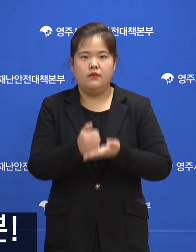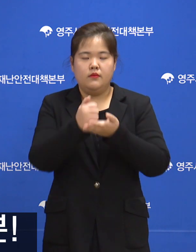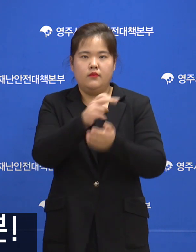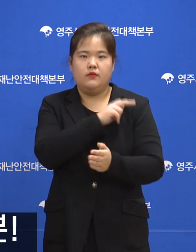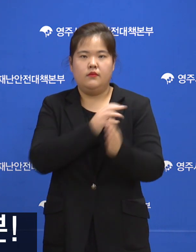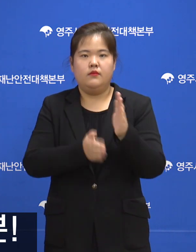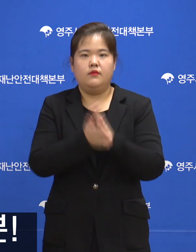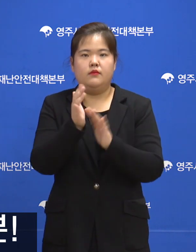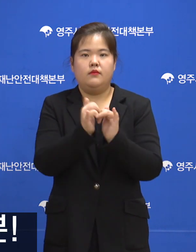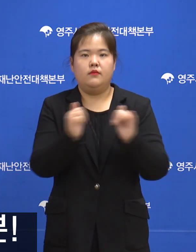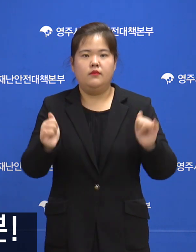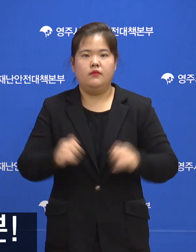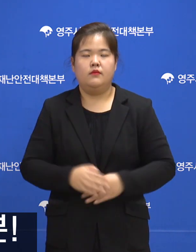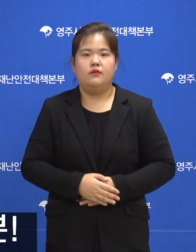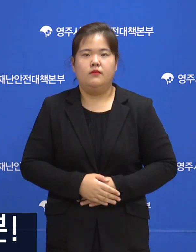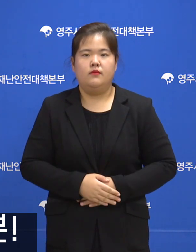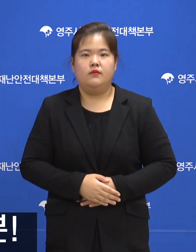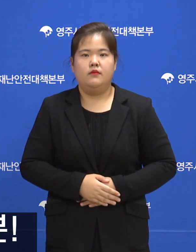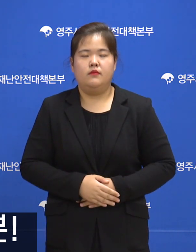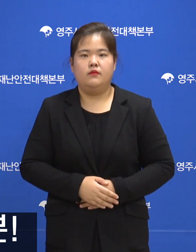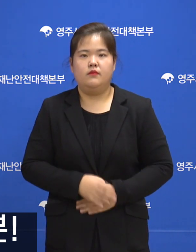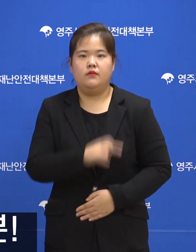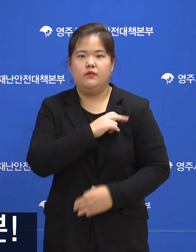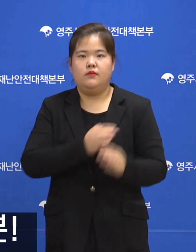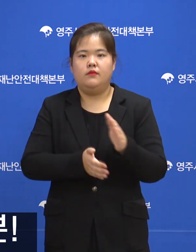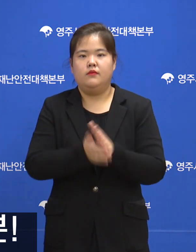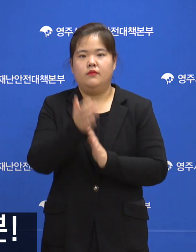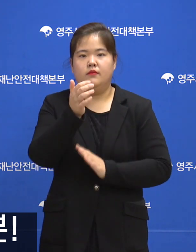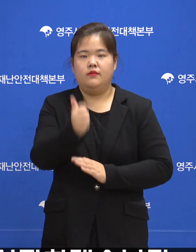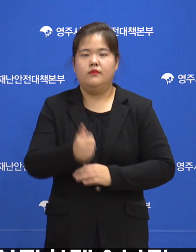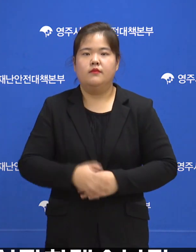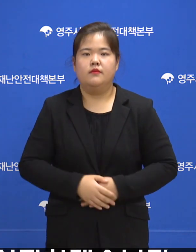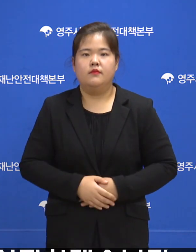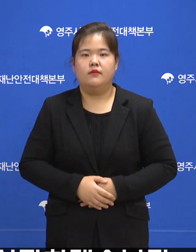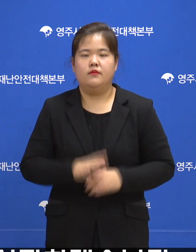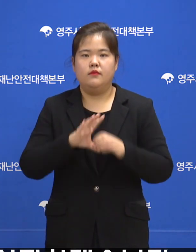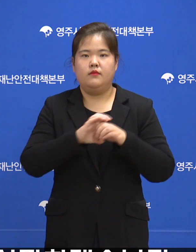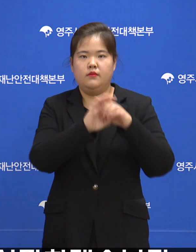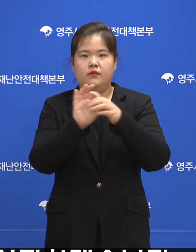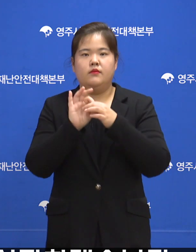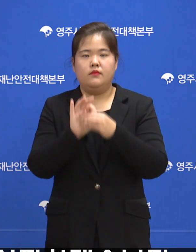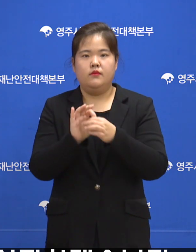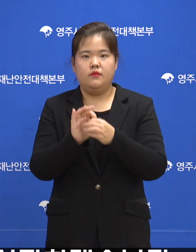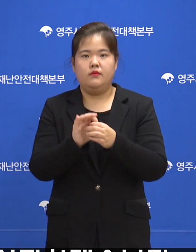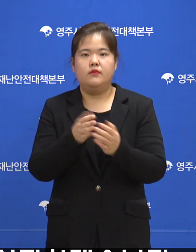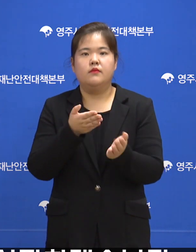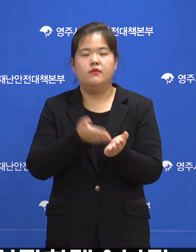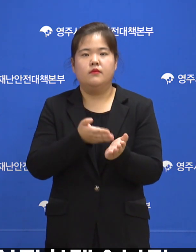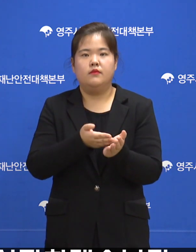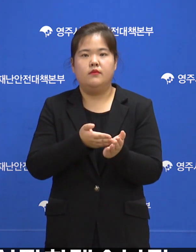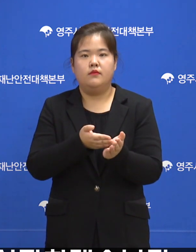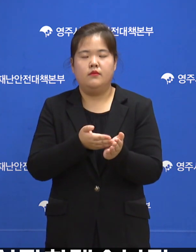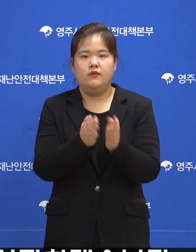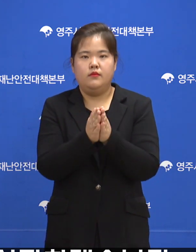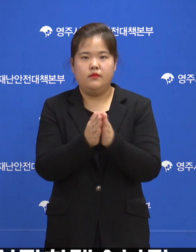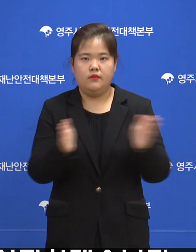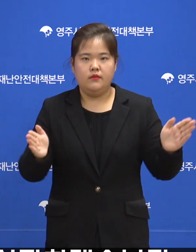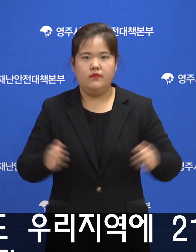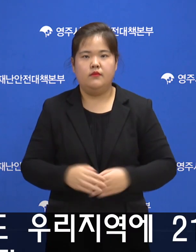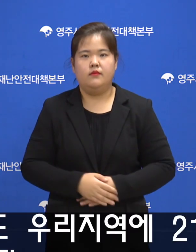존경하는 영시민 여러분, 장욱현 시장입니다. 코로나19 관련 브리핑을